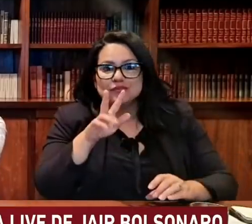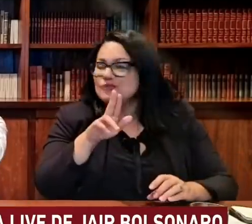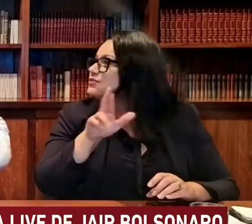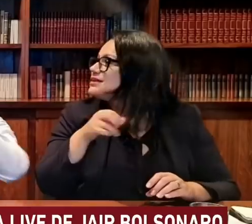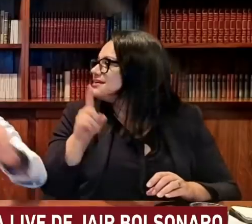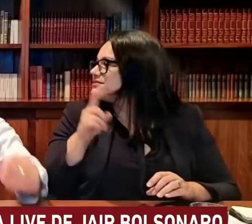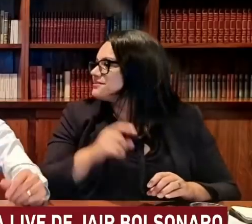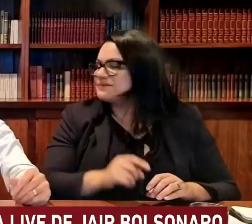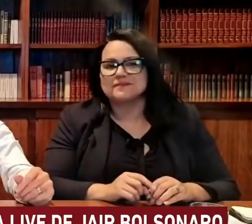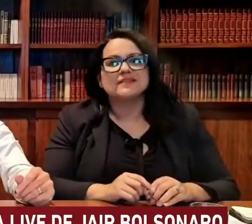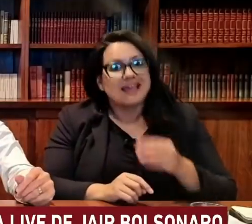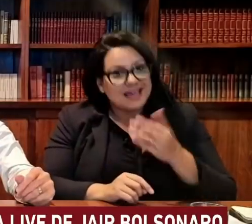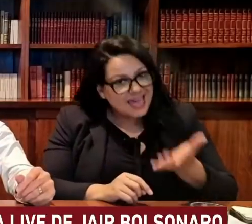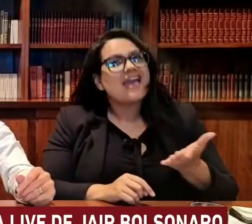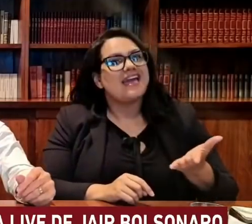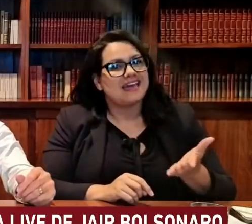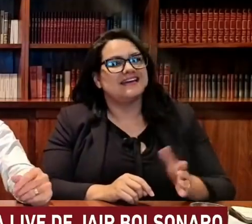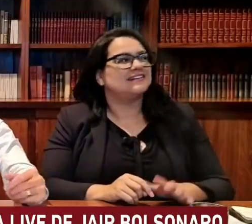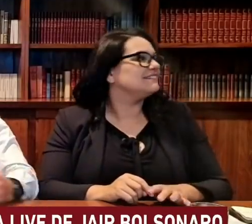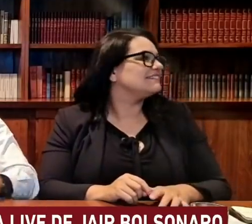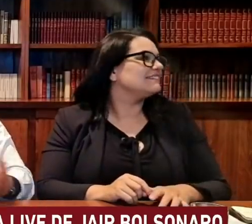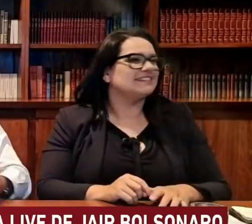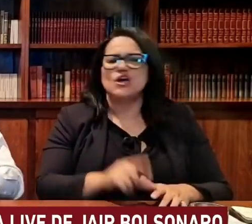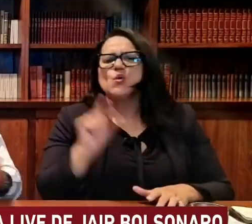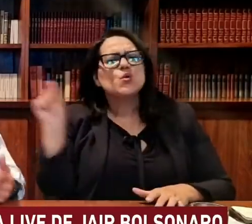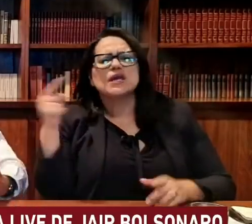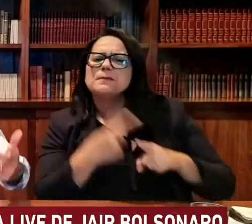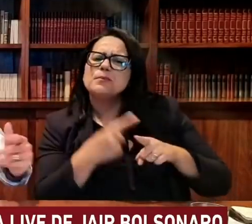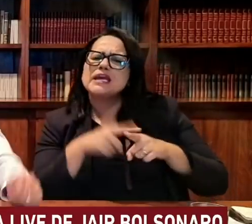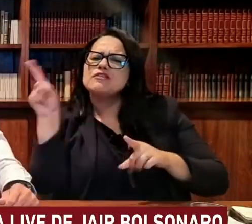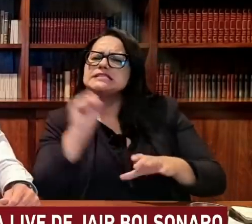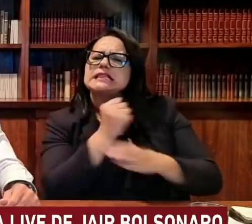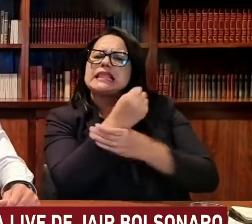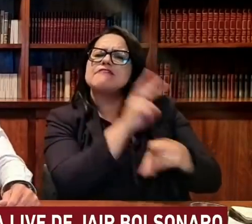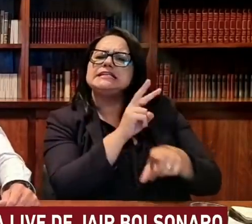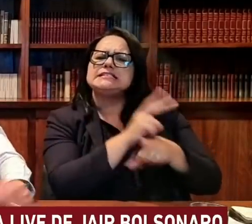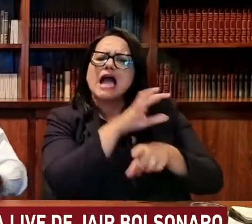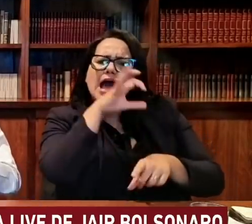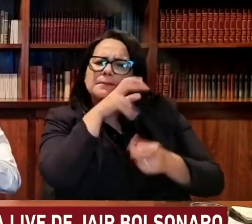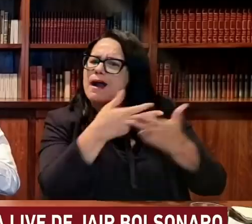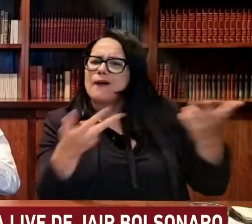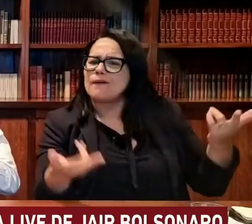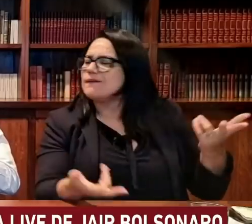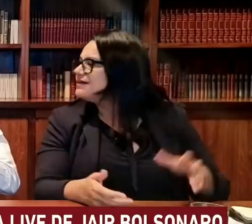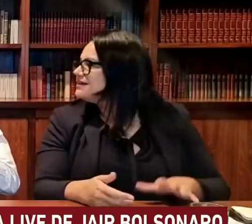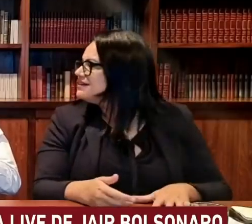Baixa um pouquinho. É um furãozinho? É um furãozinho. Tá. E o que levou você a defender animais? Defender o...